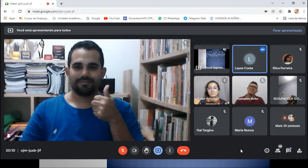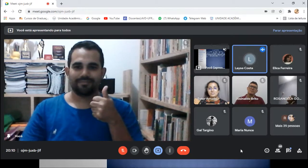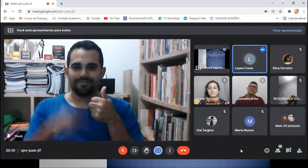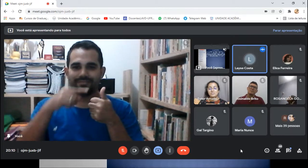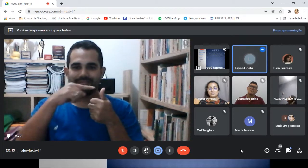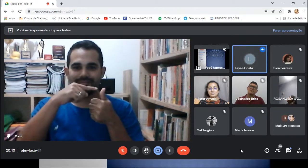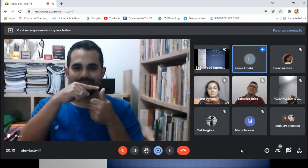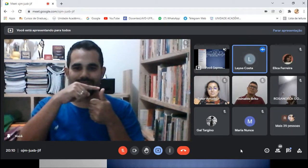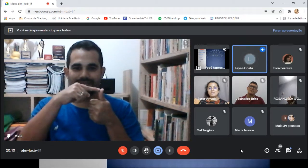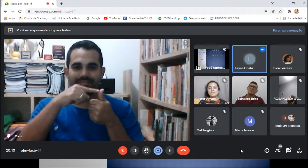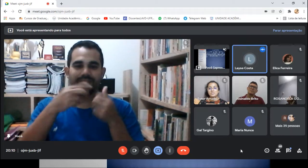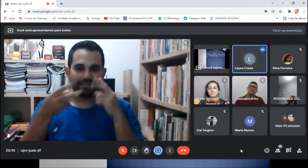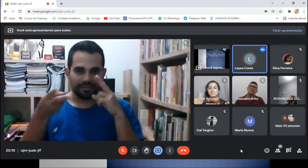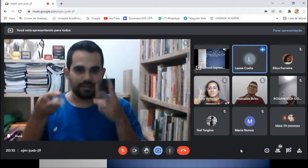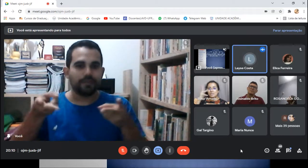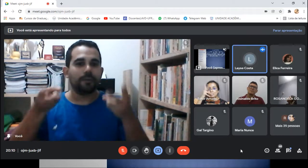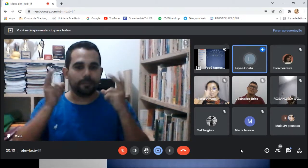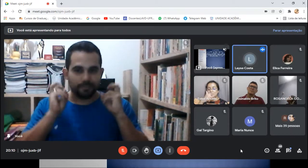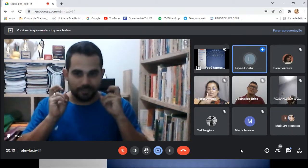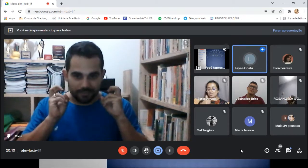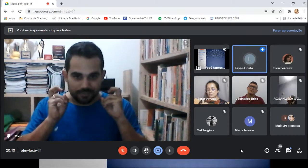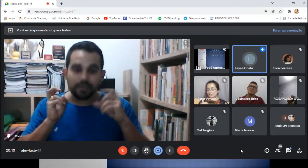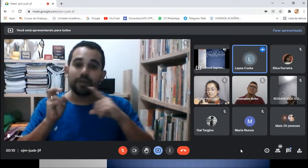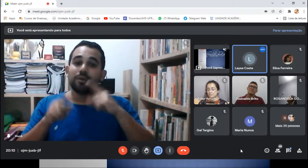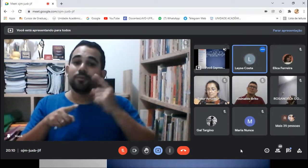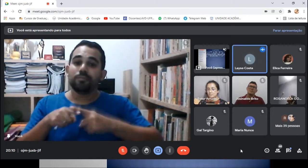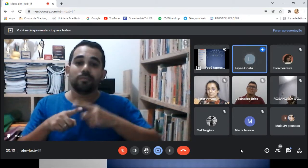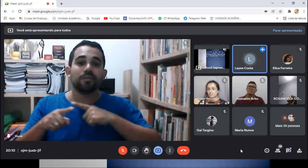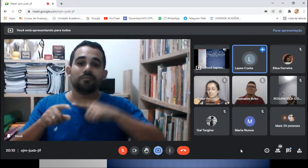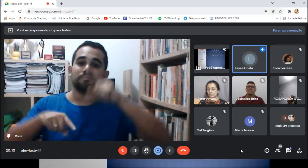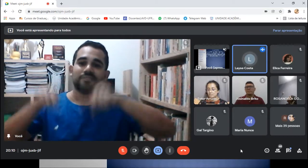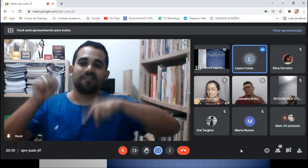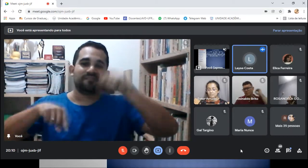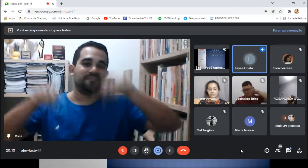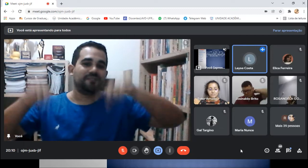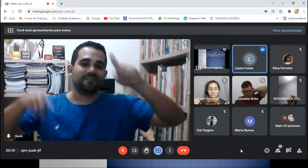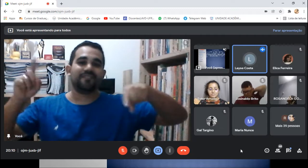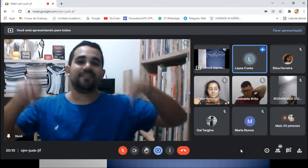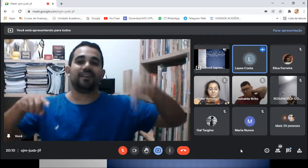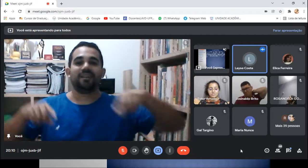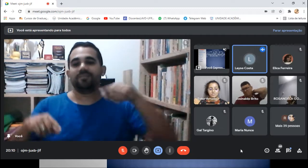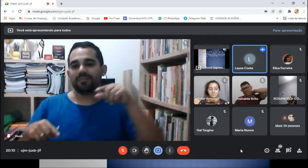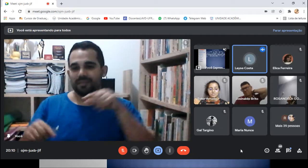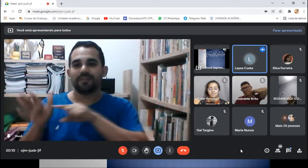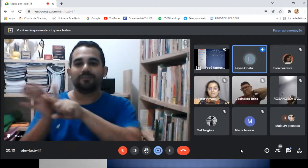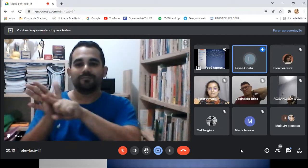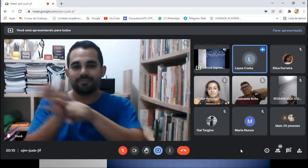Bonito, bonito. Ok, ó, como esse dedo, viram? Então, isso é um exemplo de alocigne, há essa